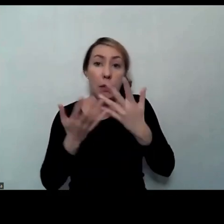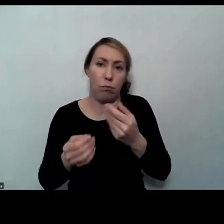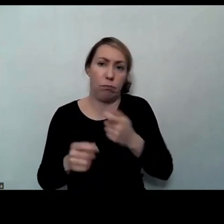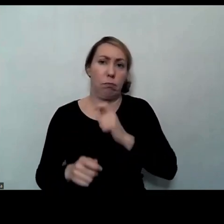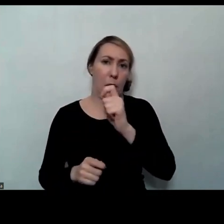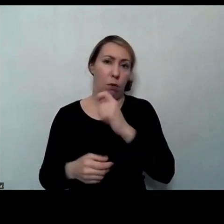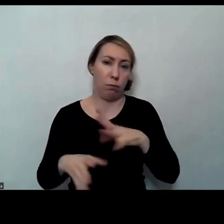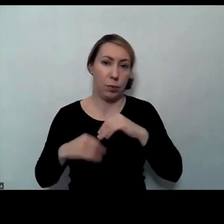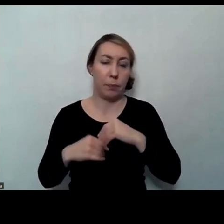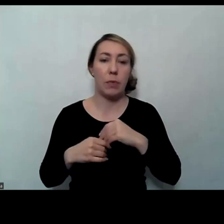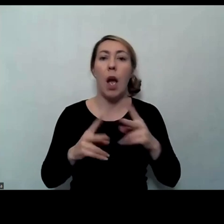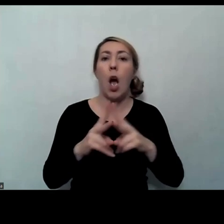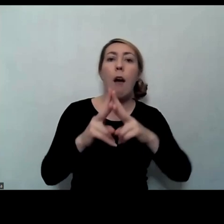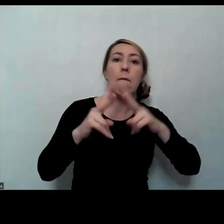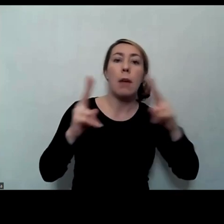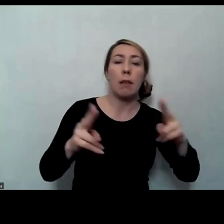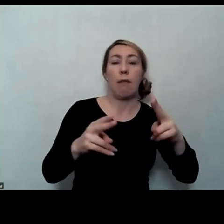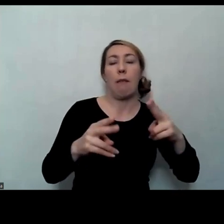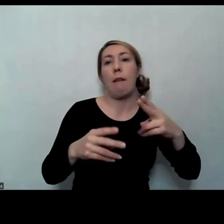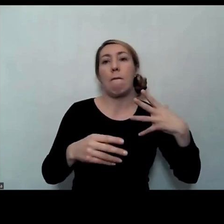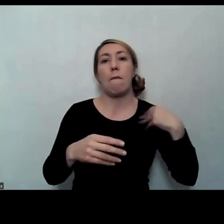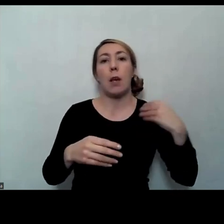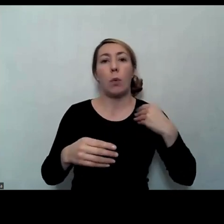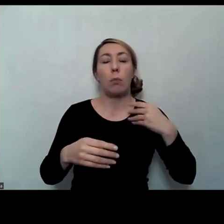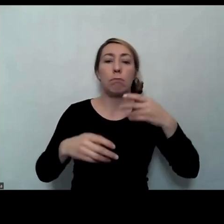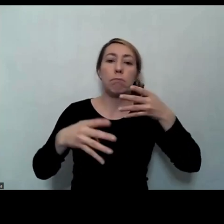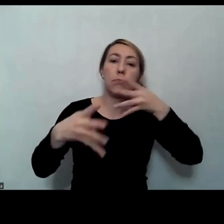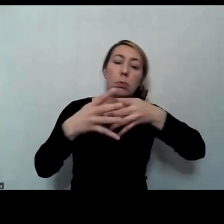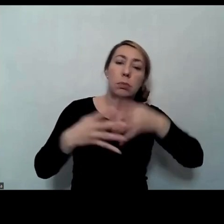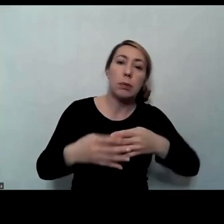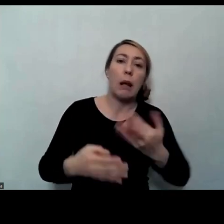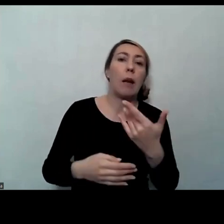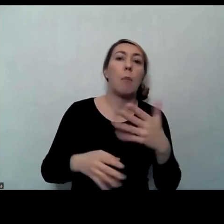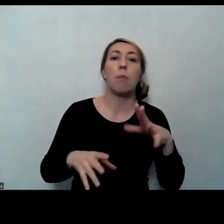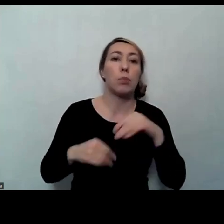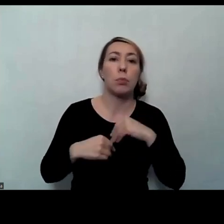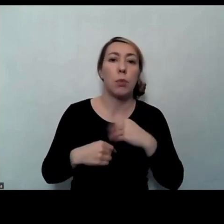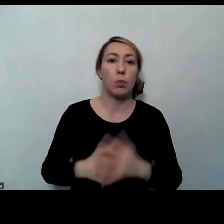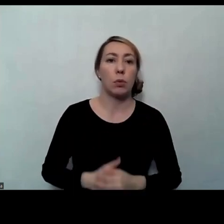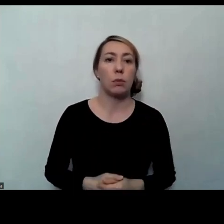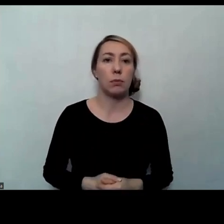Jaki jest przedział wieku badanych tym testem osób?